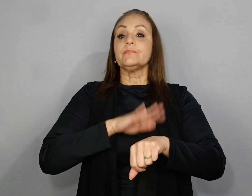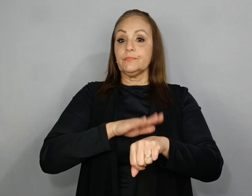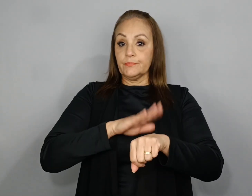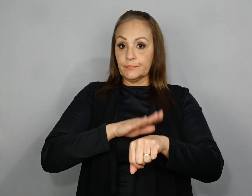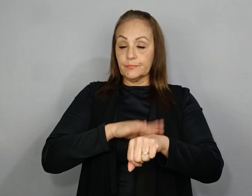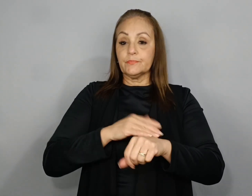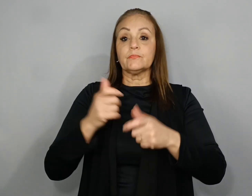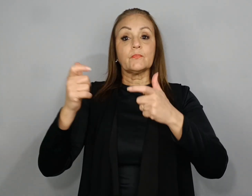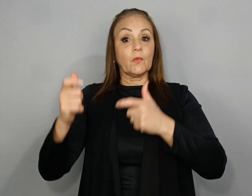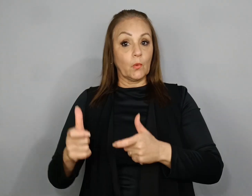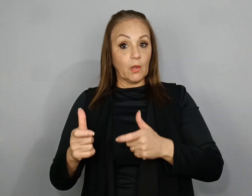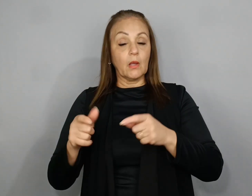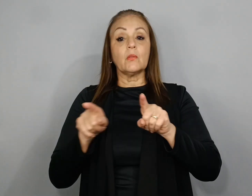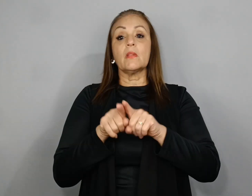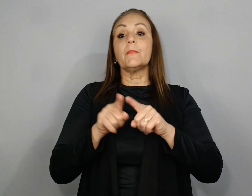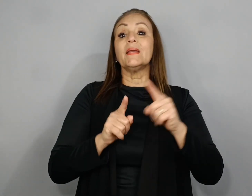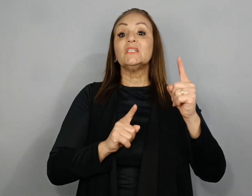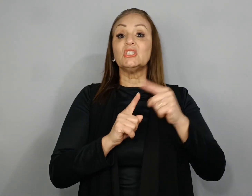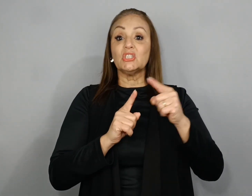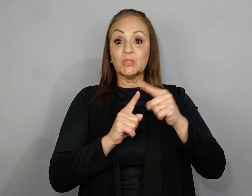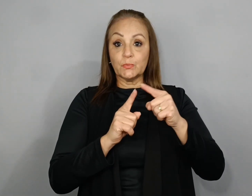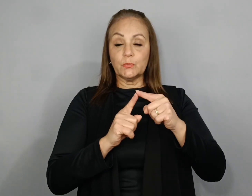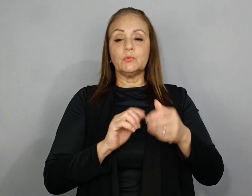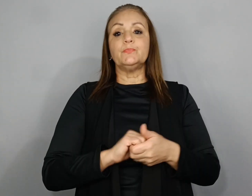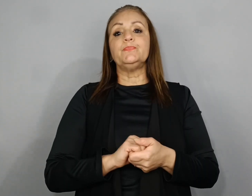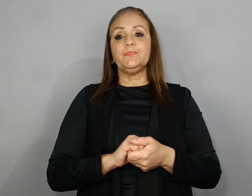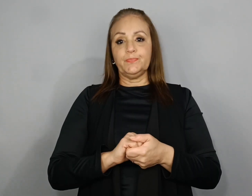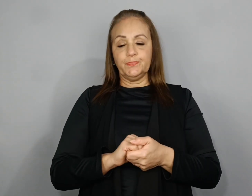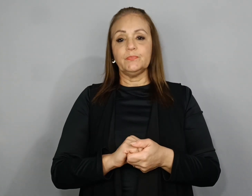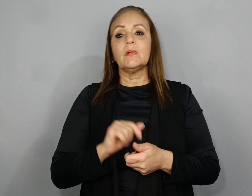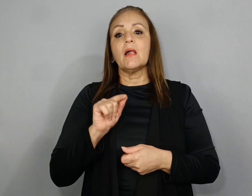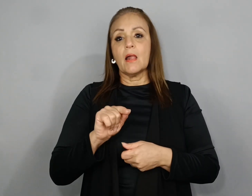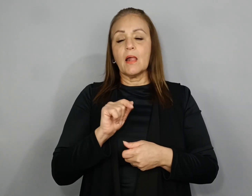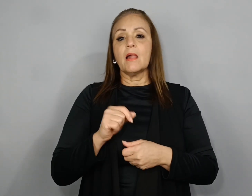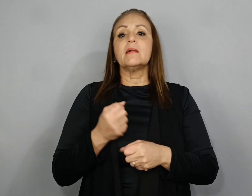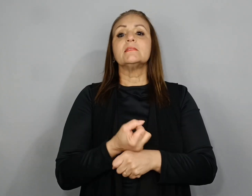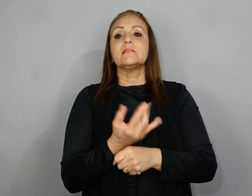da espécie. É denominado série estatística.